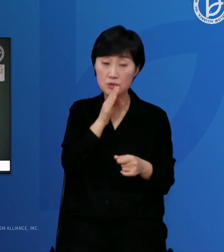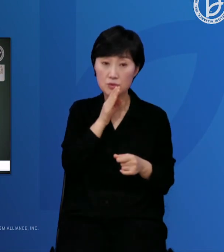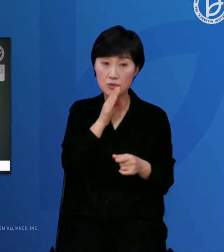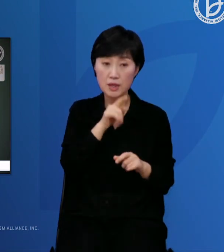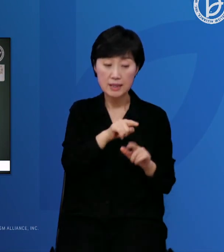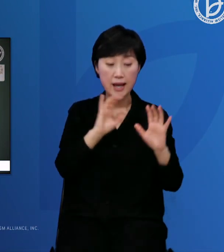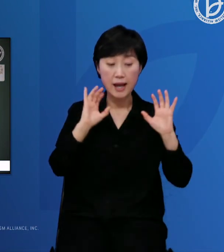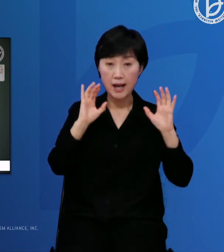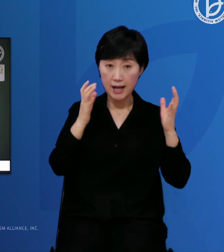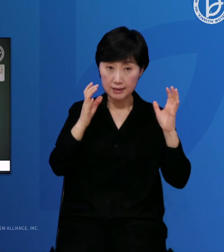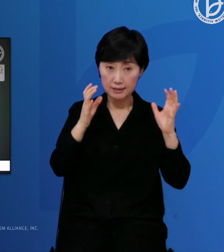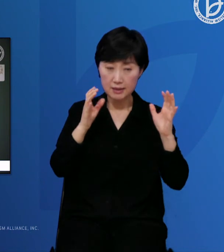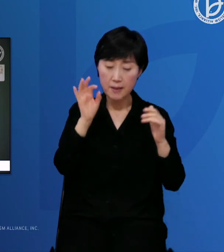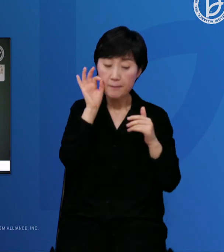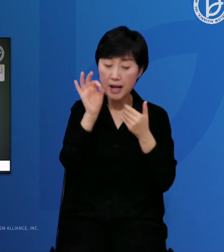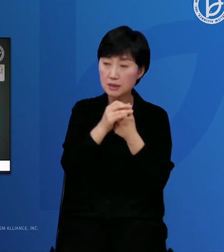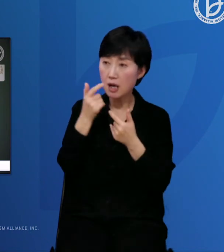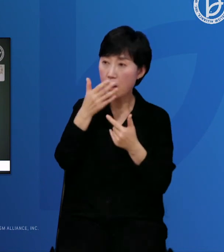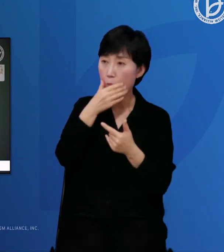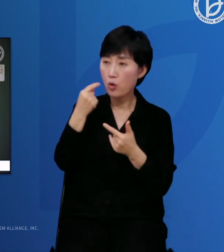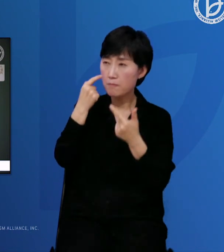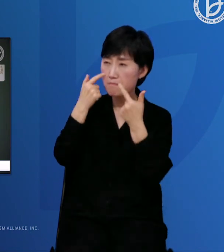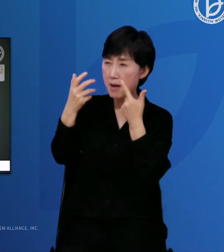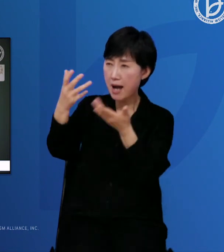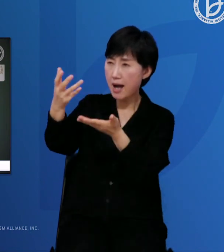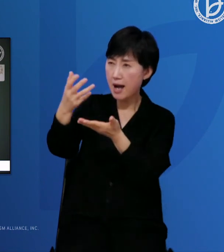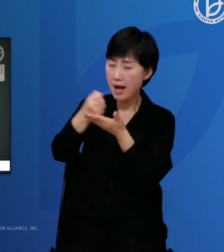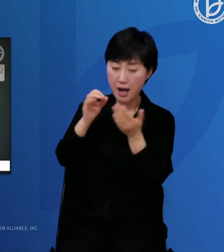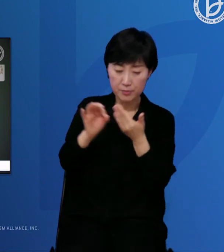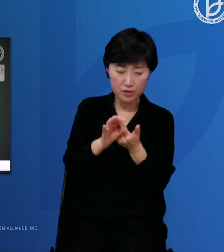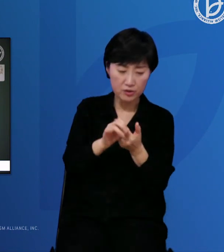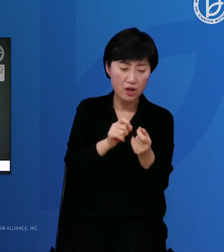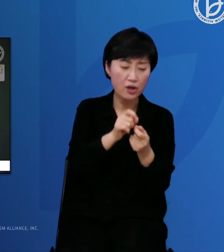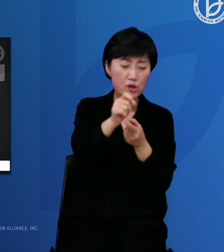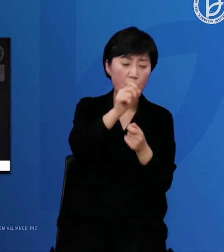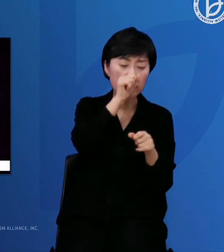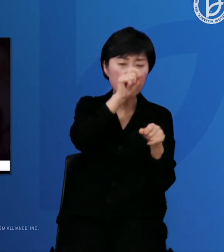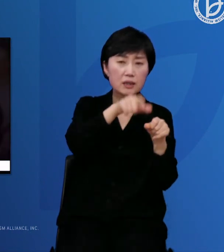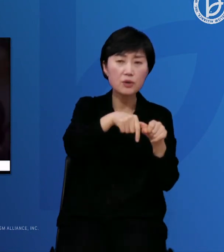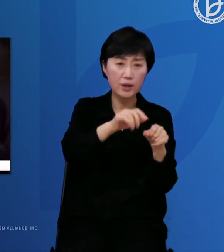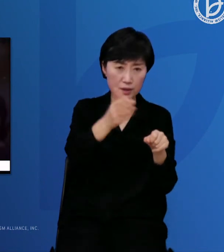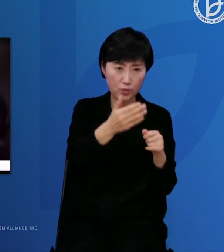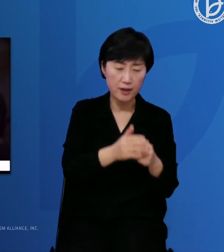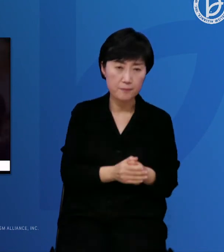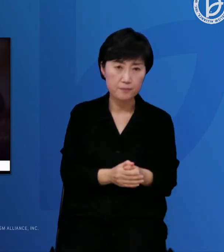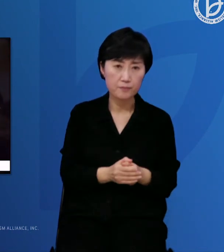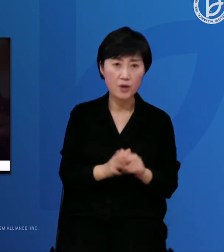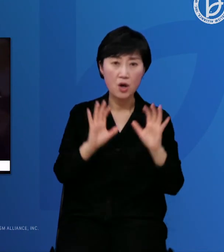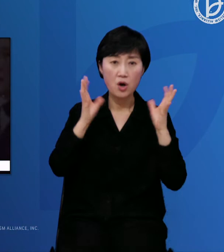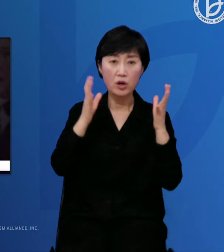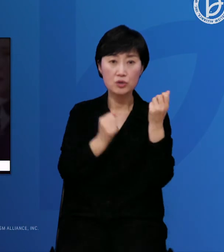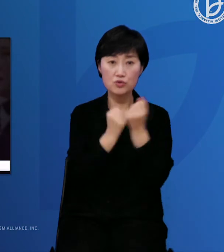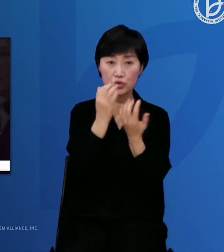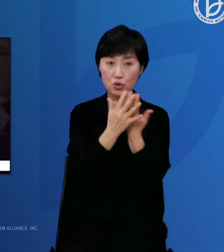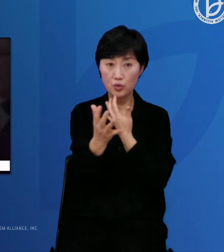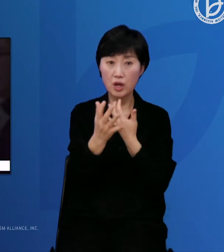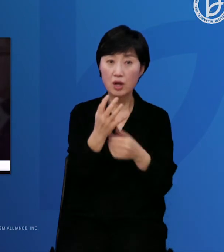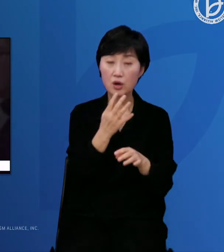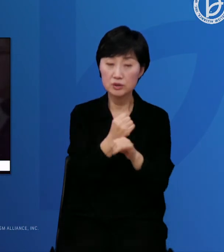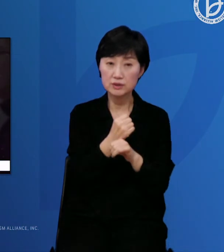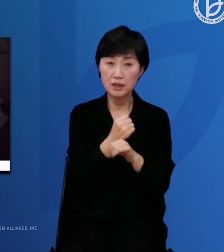이 아이들이 정확한 복음을 받았다, 영원한 기회가 되는 겁니다. 세계 어린이 수련회 1월 3일